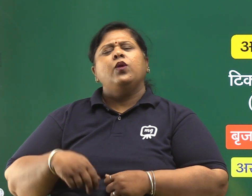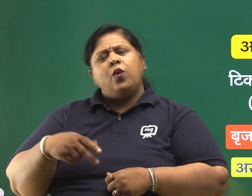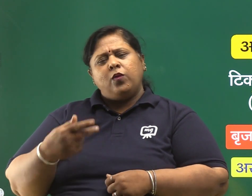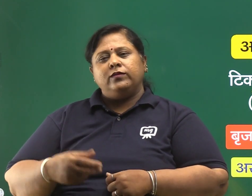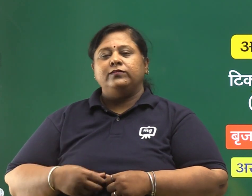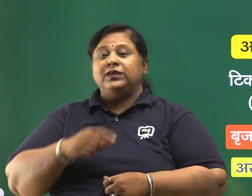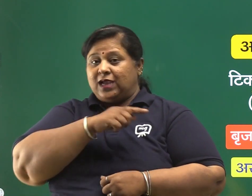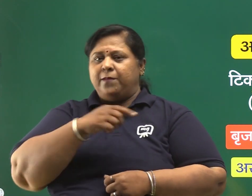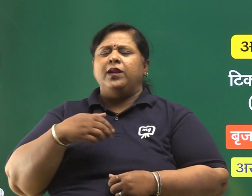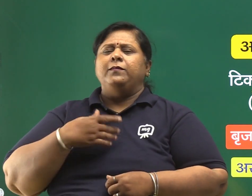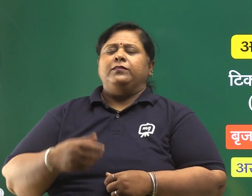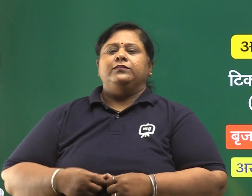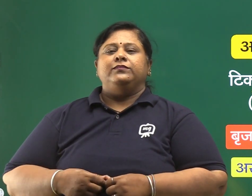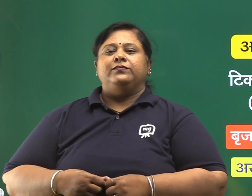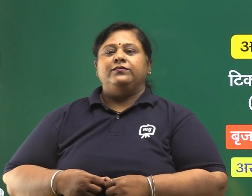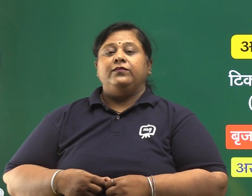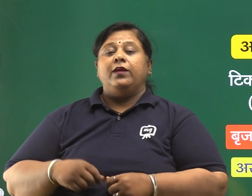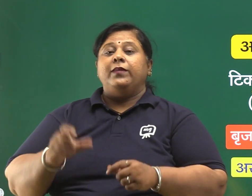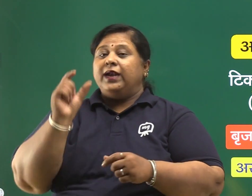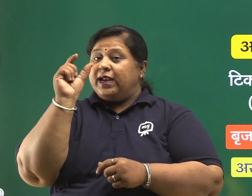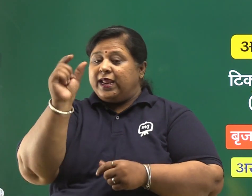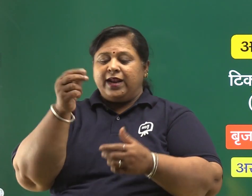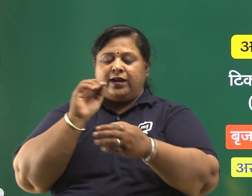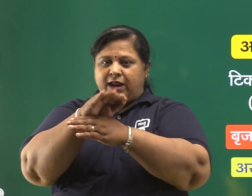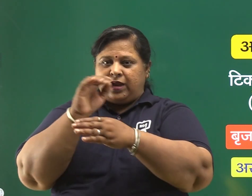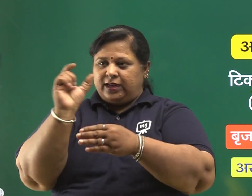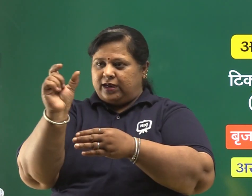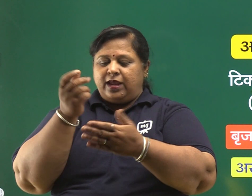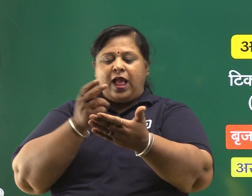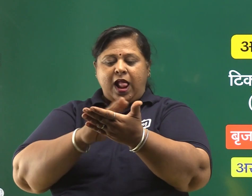अब यहाँ पर हम टिकट एल्बम,